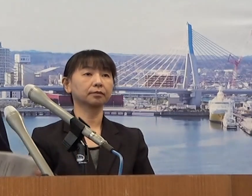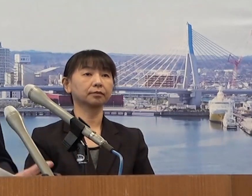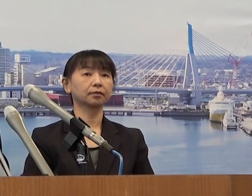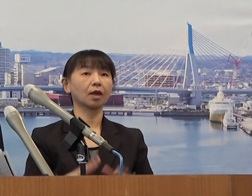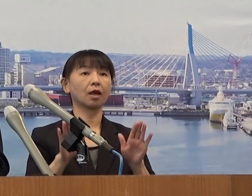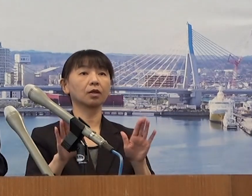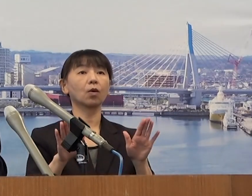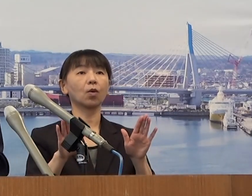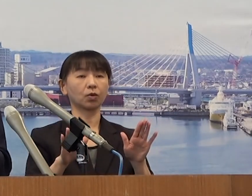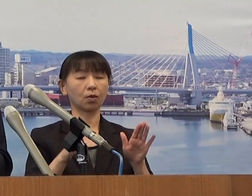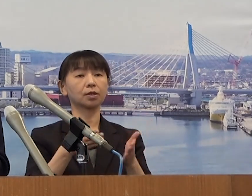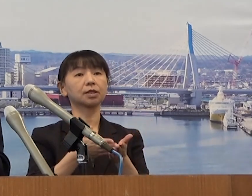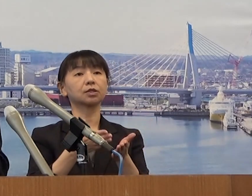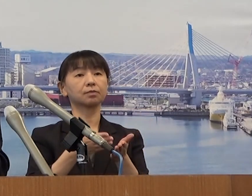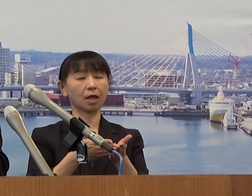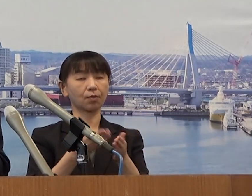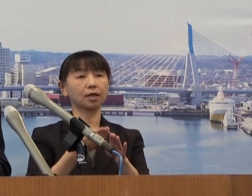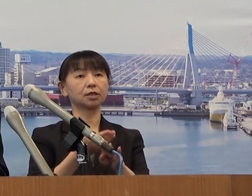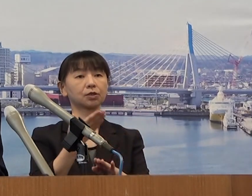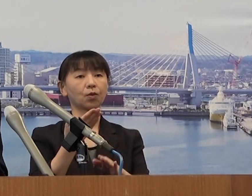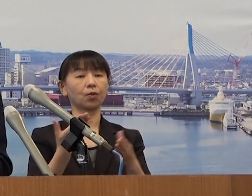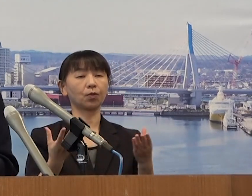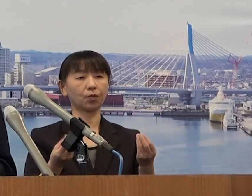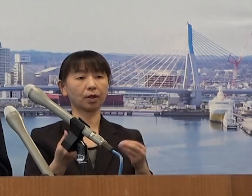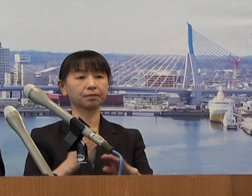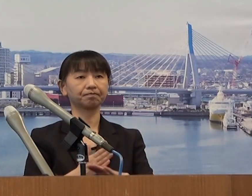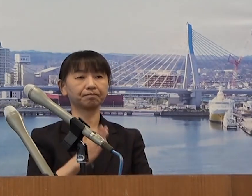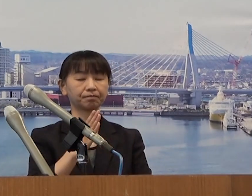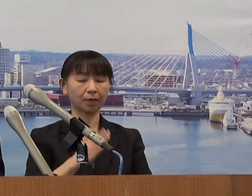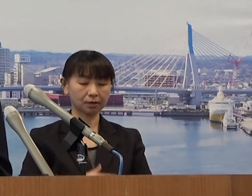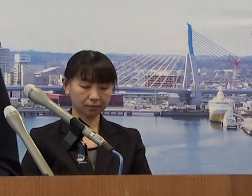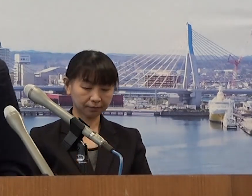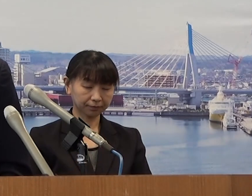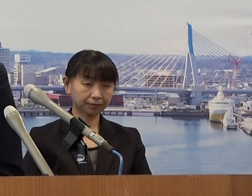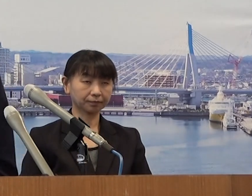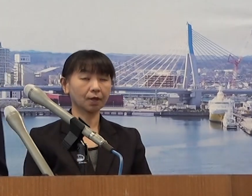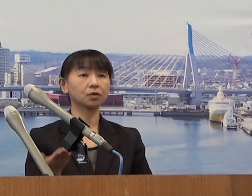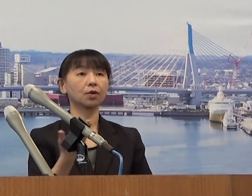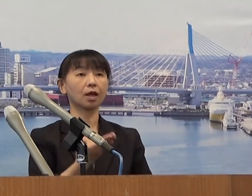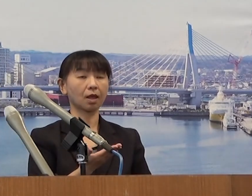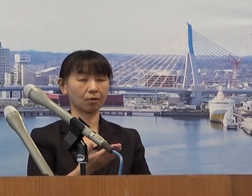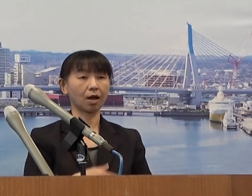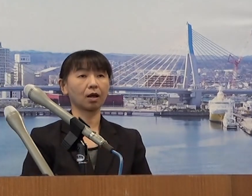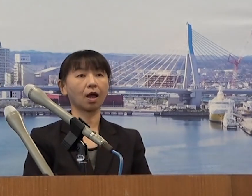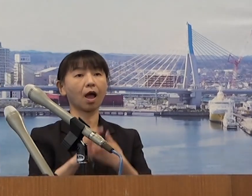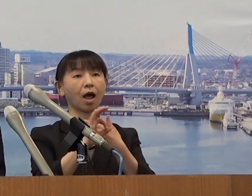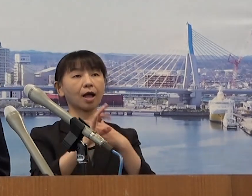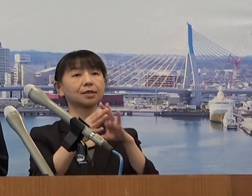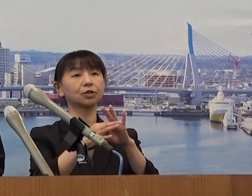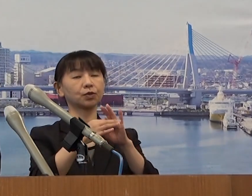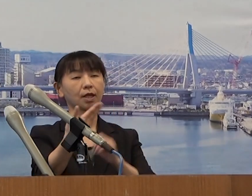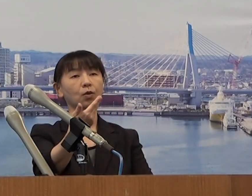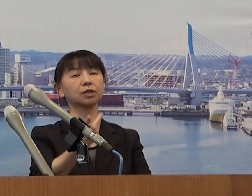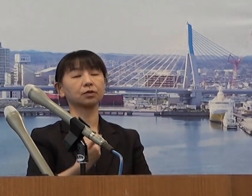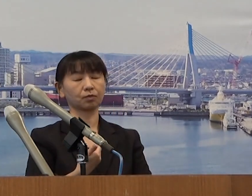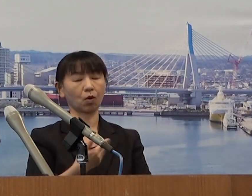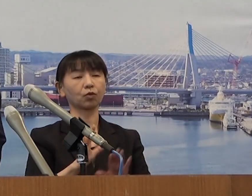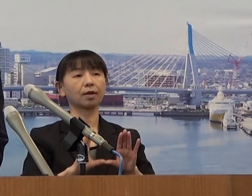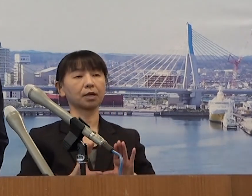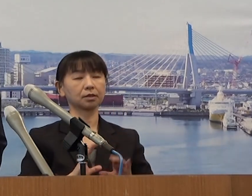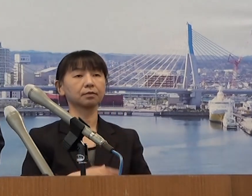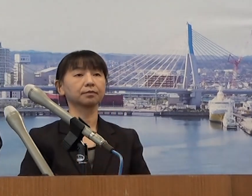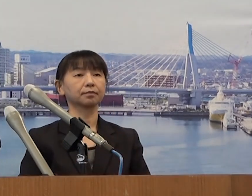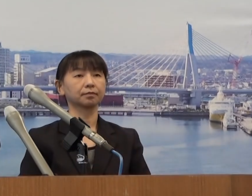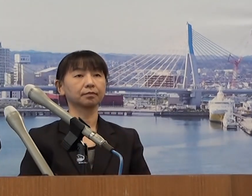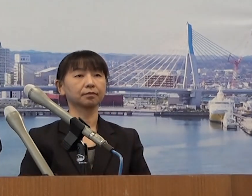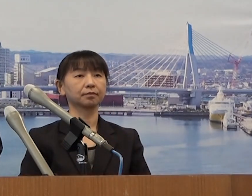本日の説明も以上となります。ありがとうございました。 はい、それでは案件に関しましてのご質問を受けいたします。